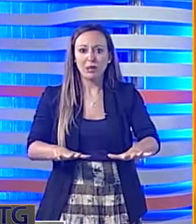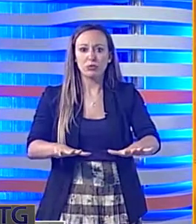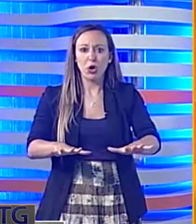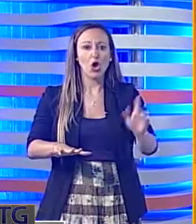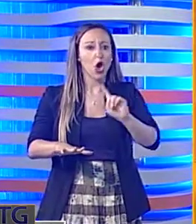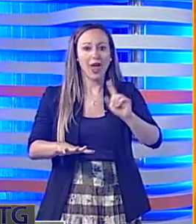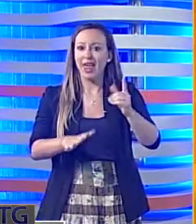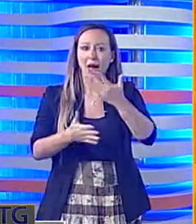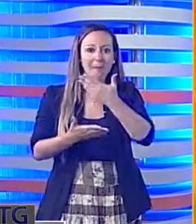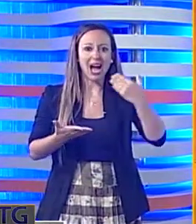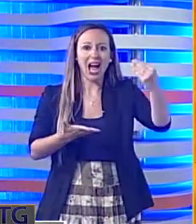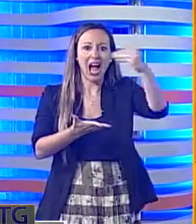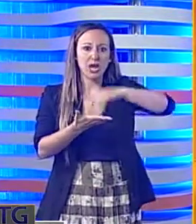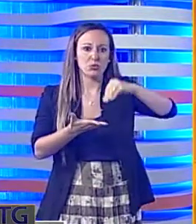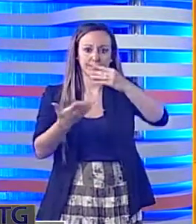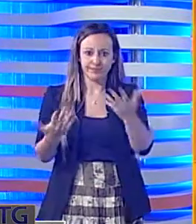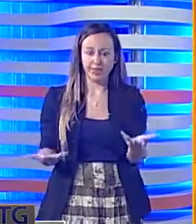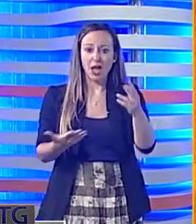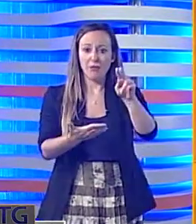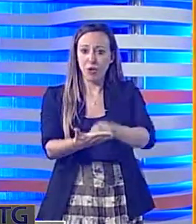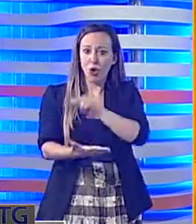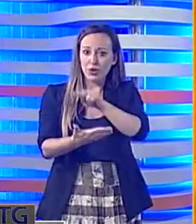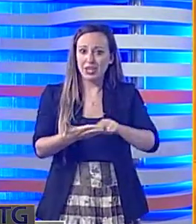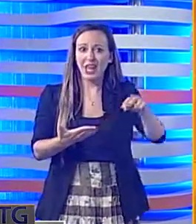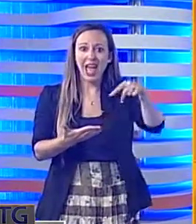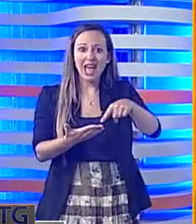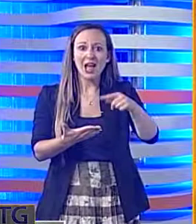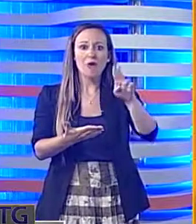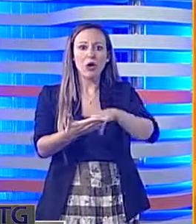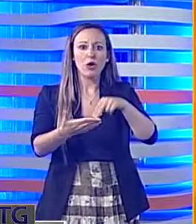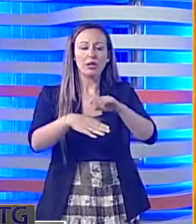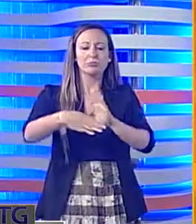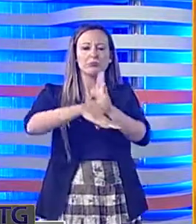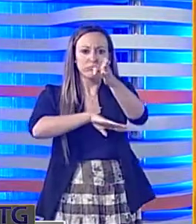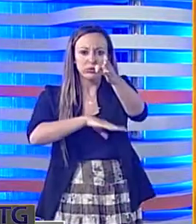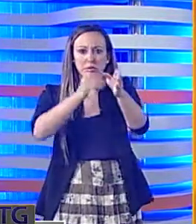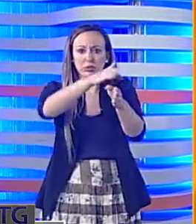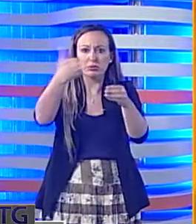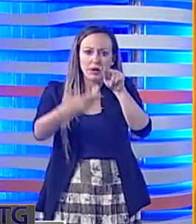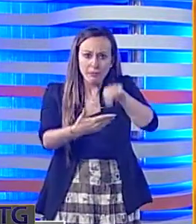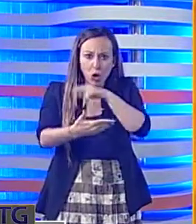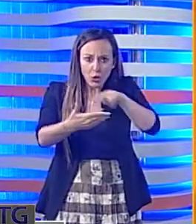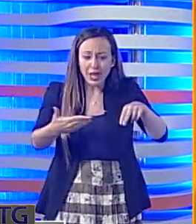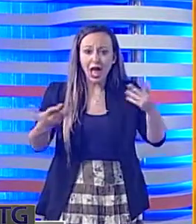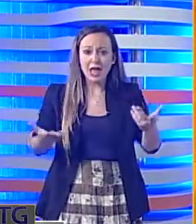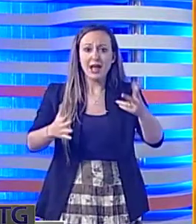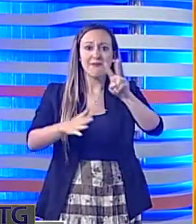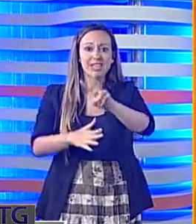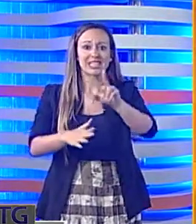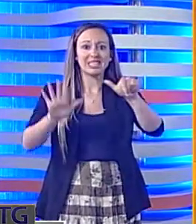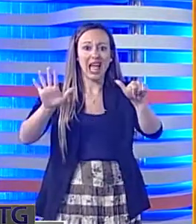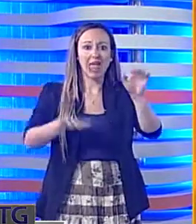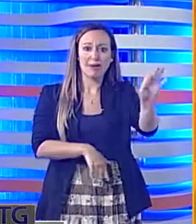mancato raggiungimento del quorum. Alle urne non è andato il 50% più 1, cioè quello